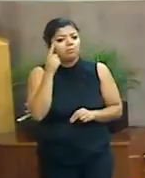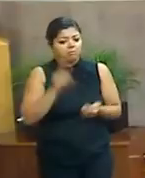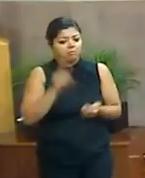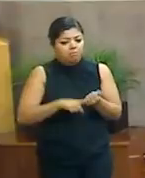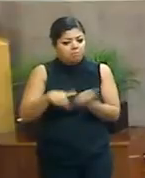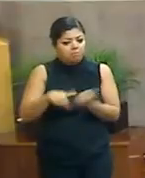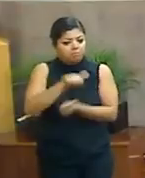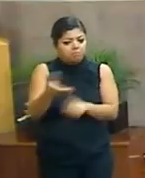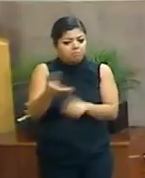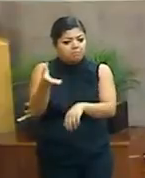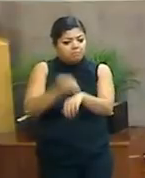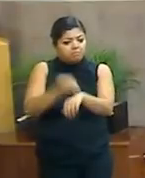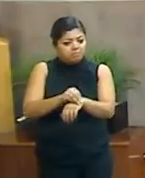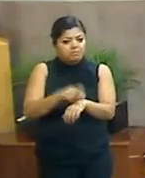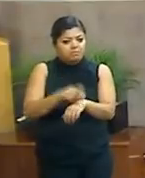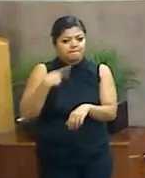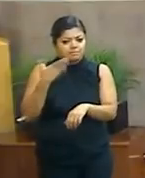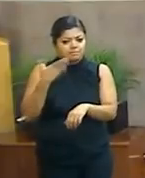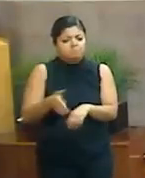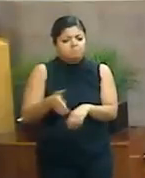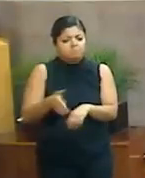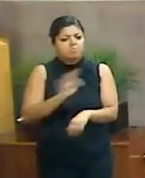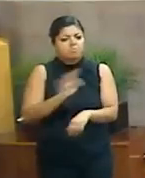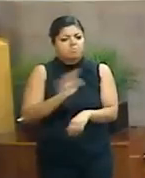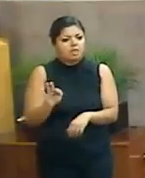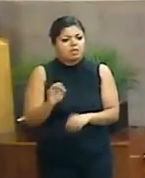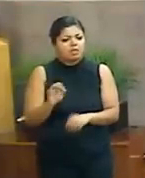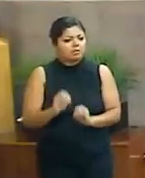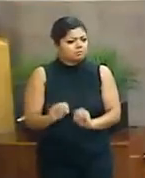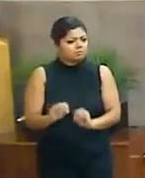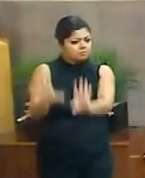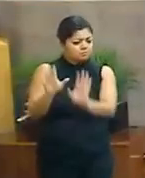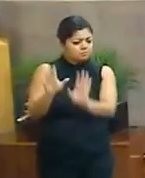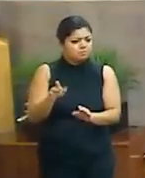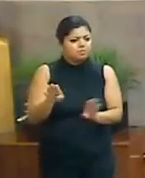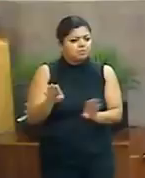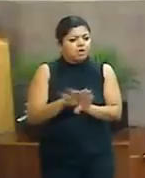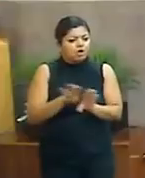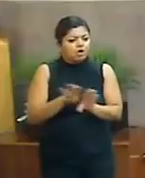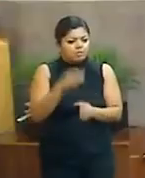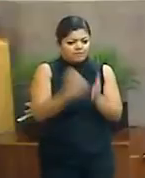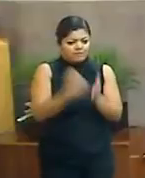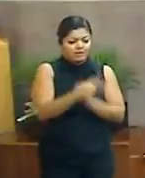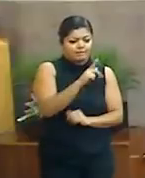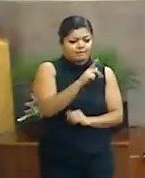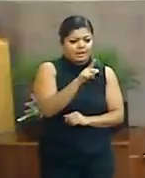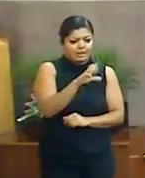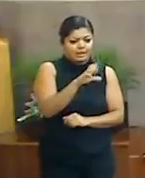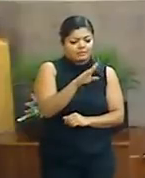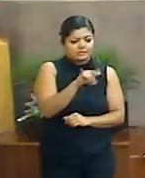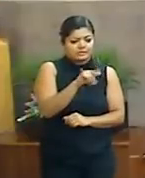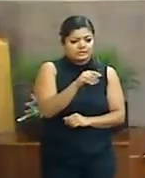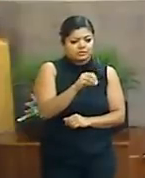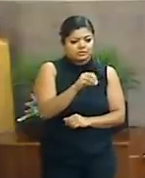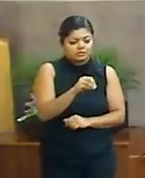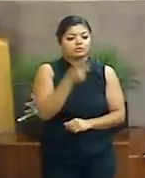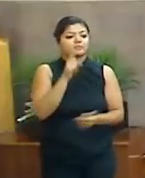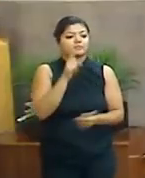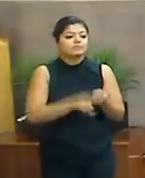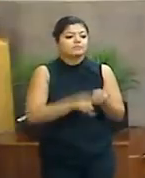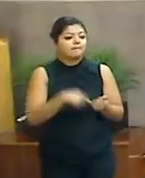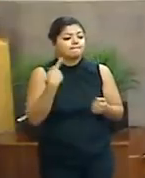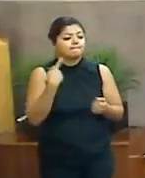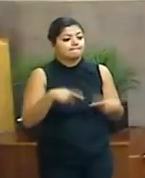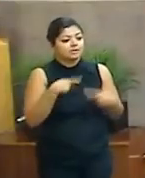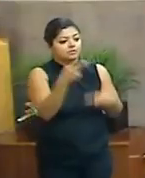otorgada a una persona moral pueda dejarse sin efectos mediante el uso de plebiscito es decir a través del sufragio de la ciudadanía se